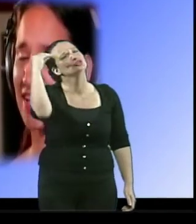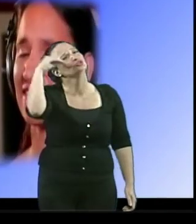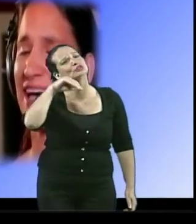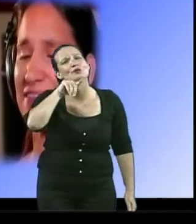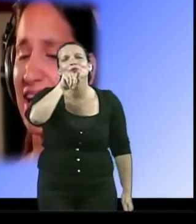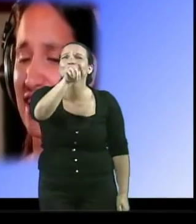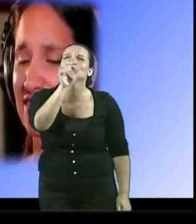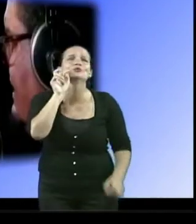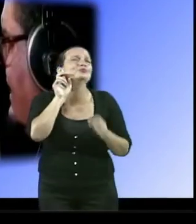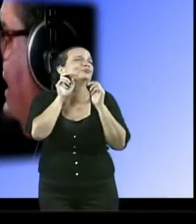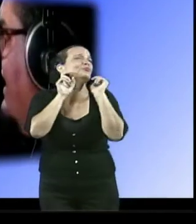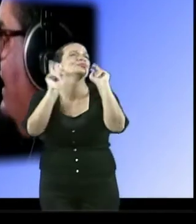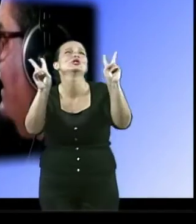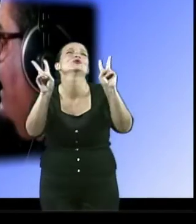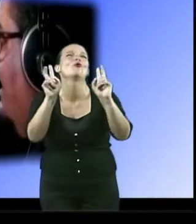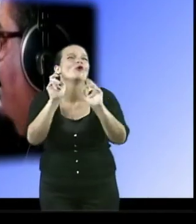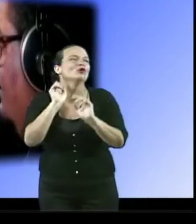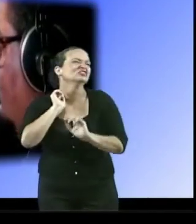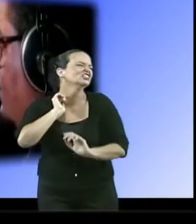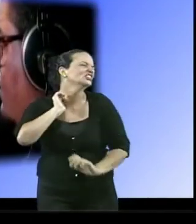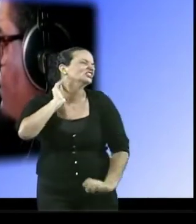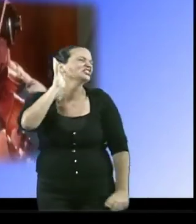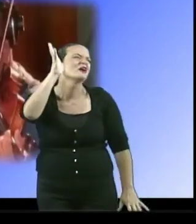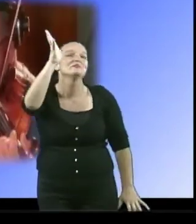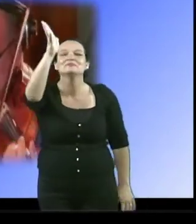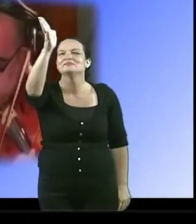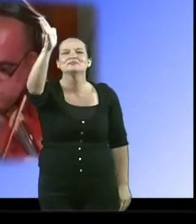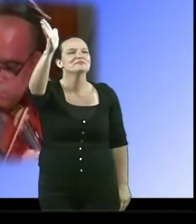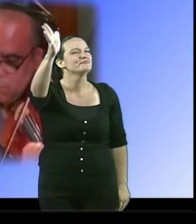aprendimos a saberte eterno,